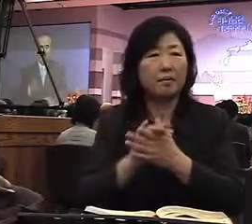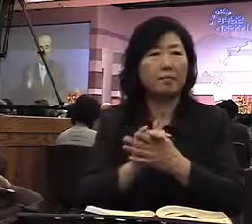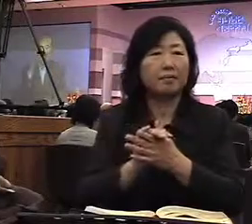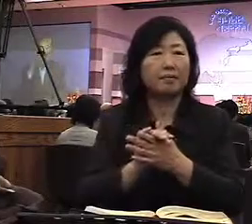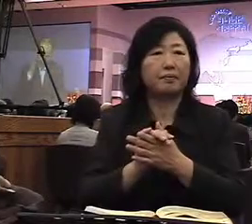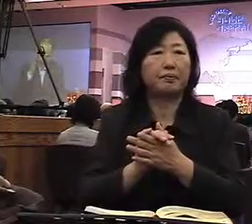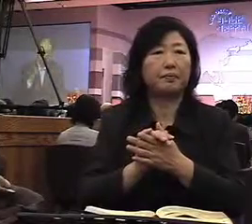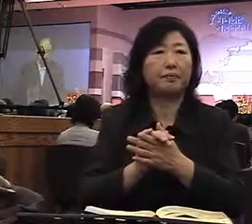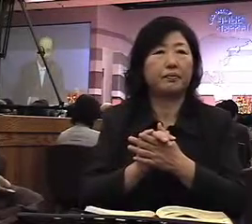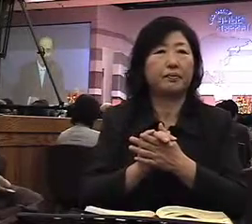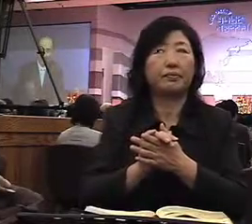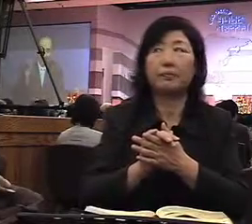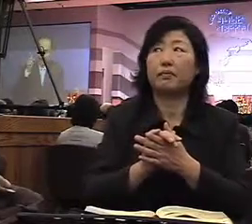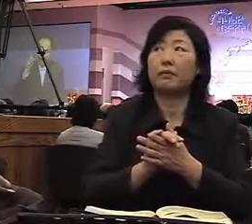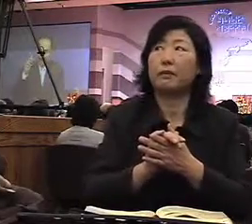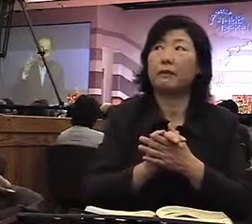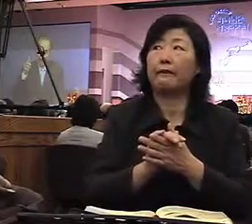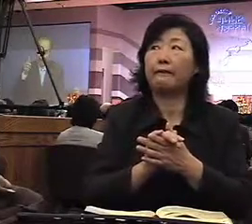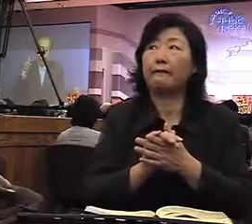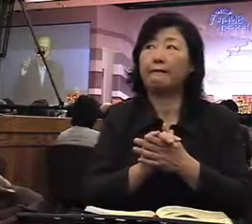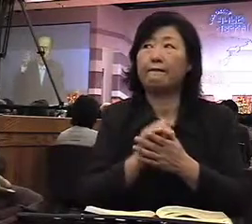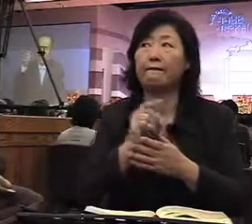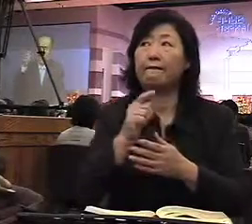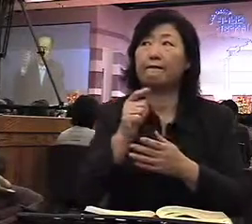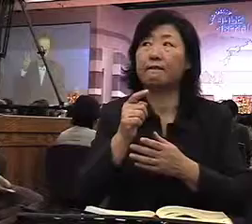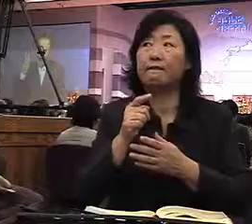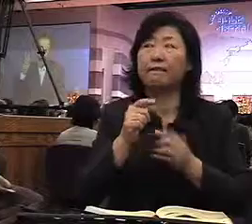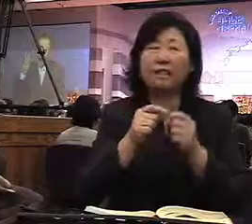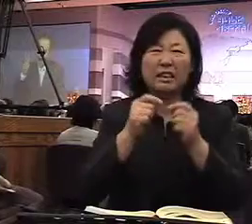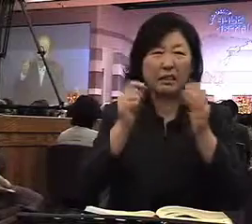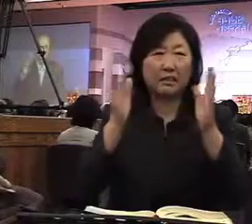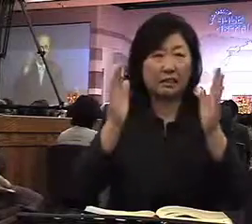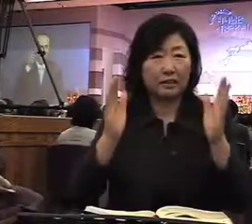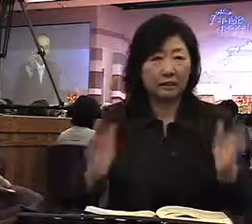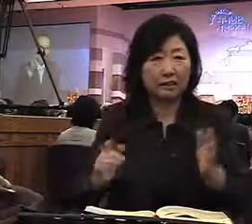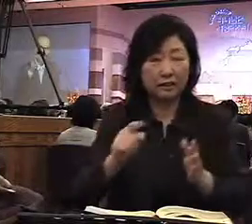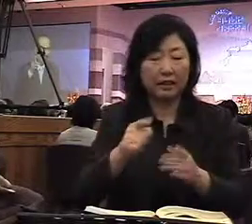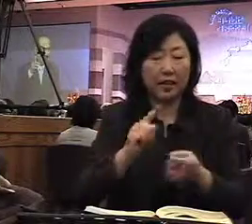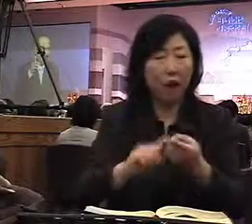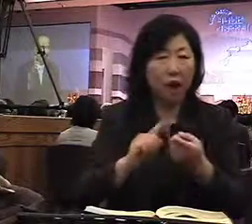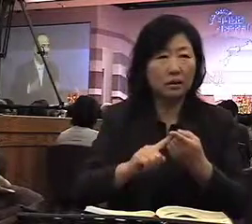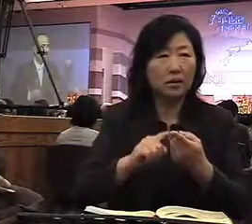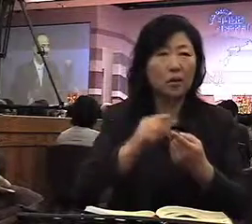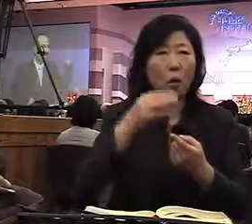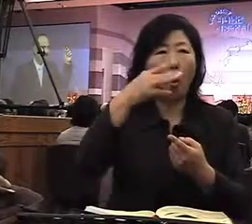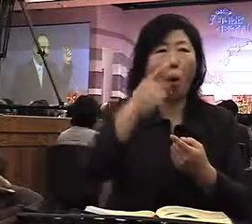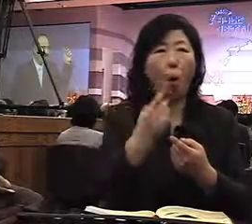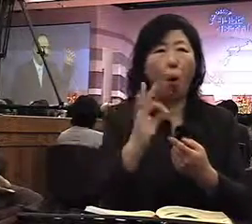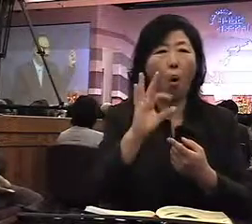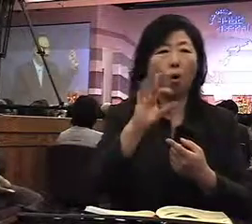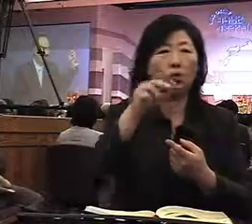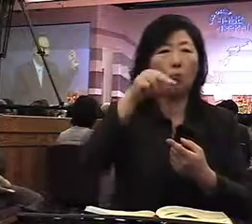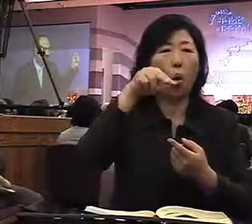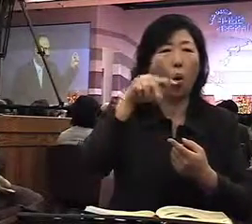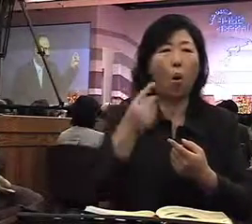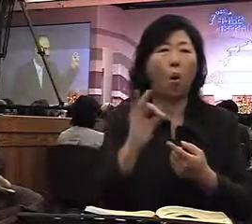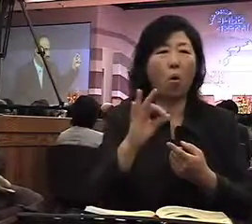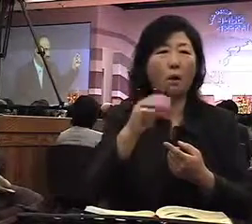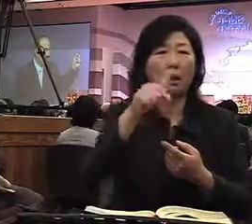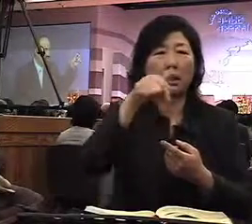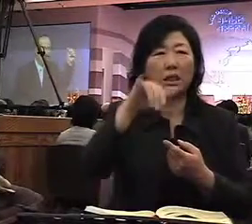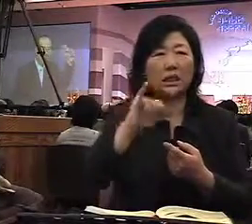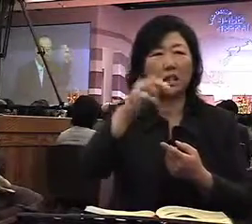놀랐는데 유수파라는 리더가 설명을 해요. 그렇죠. 우리가 그동안 그렇게 해오던 통성기도 이게 바로 한국에서 오신 분이 하는